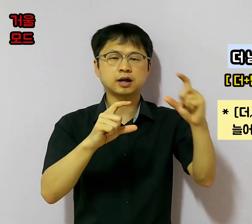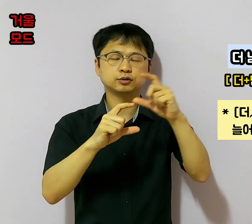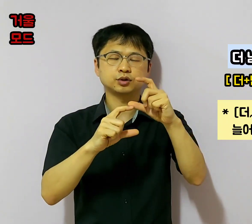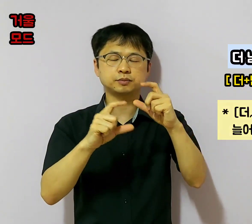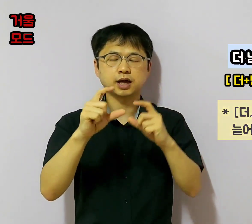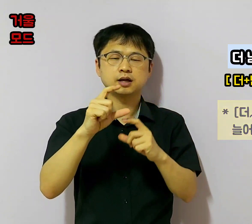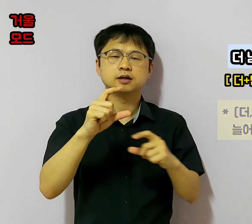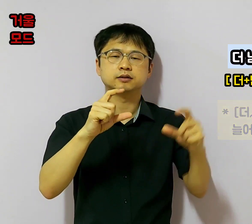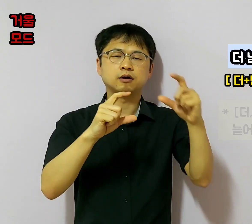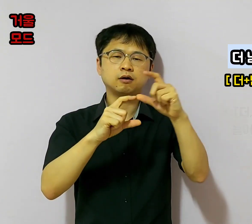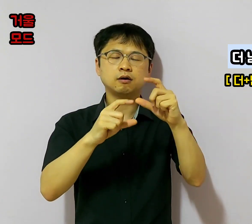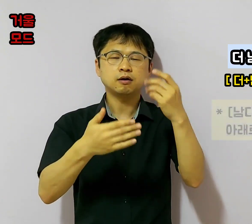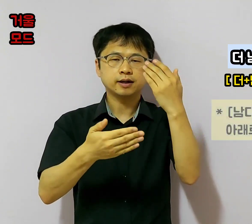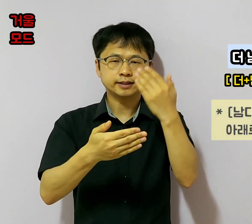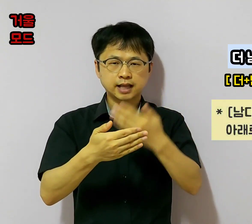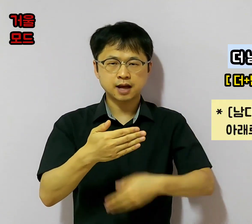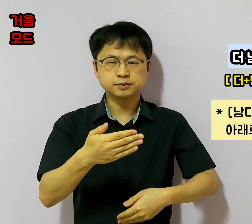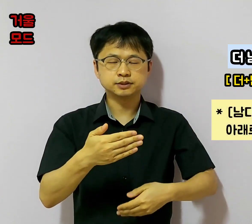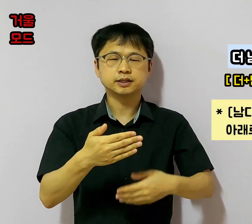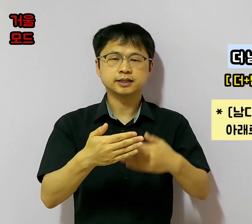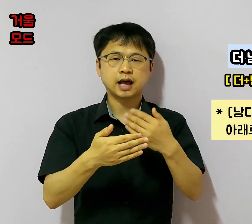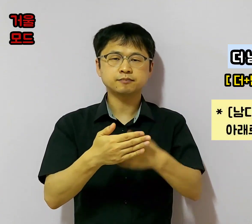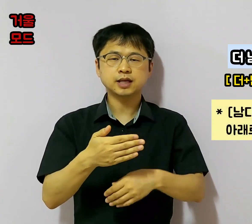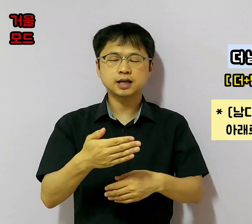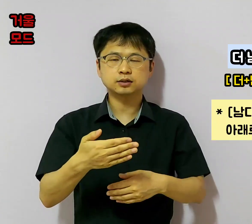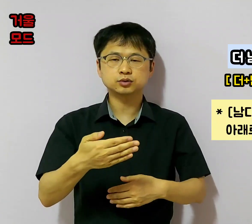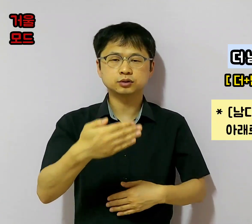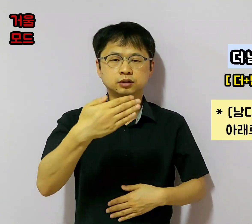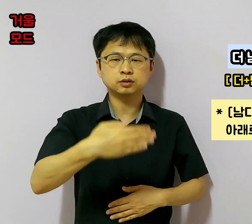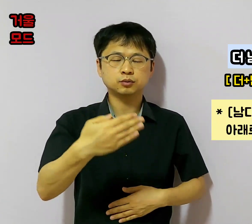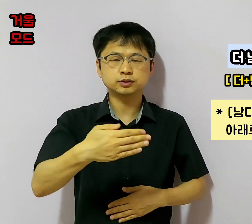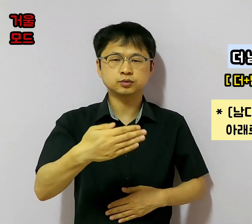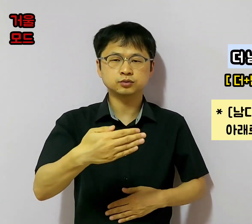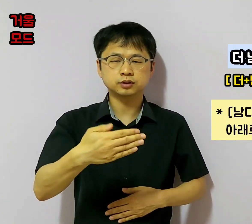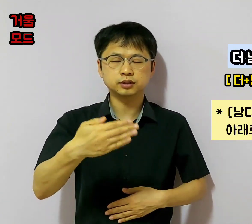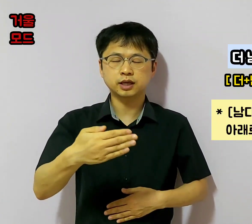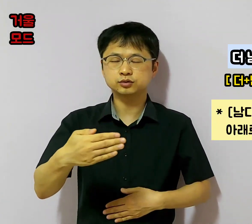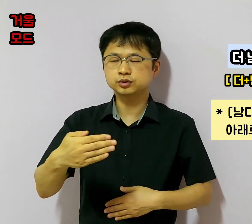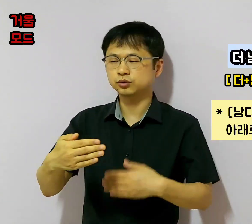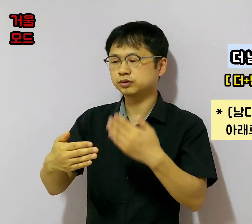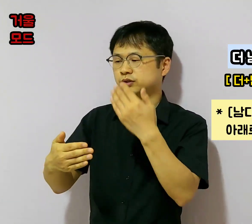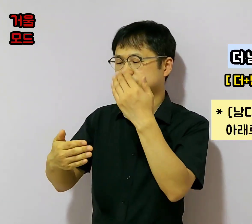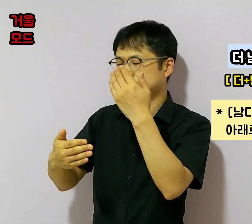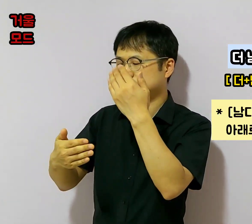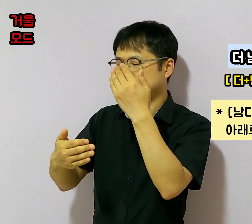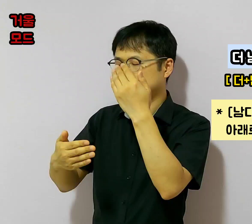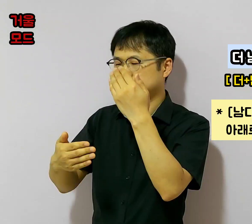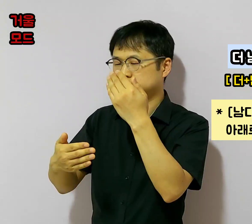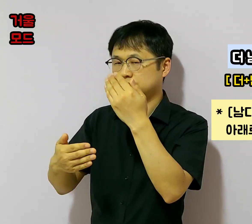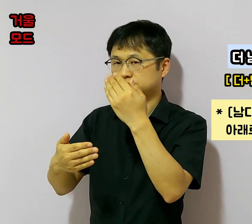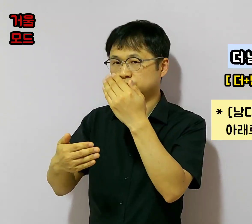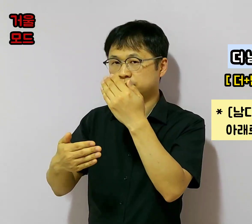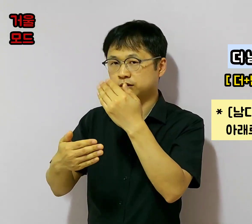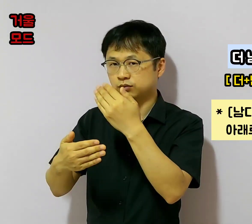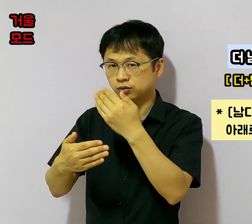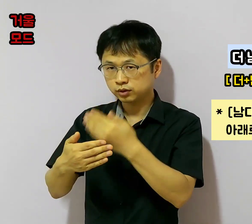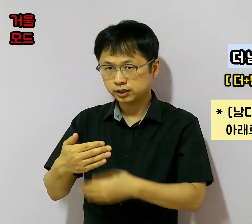더라는 소입니다. 더 남은 남다라는 소는 왼손 이렇게 해주시고 그 뒤를 다른 손바닥으로 이렇게